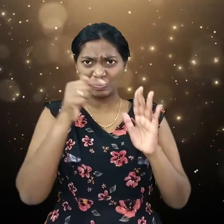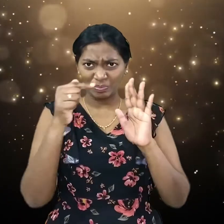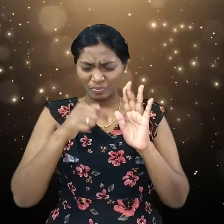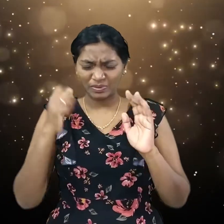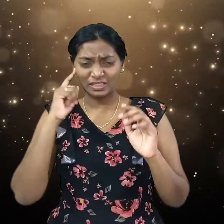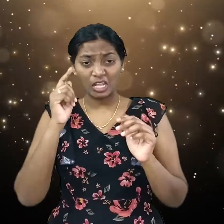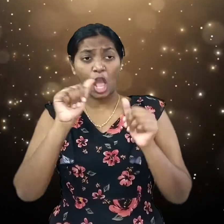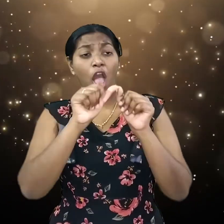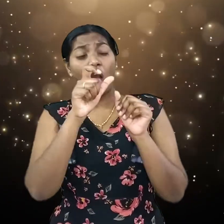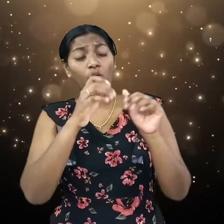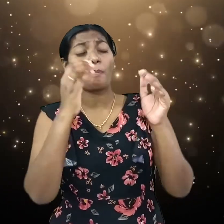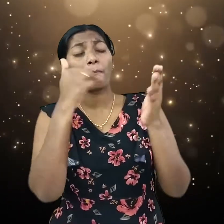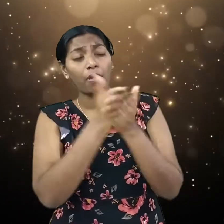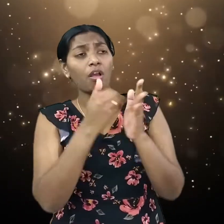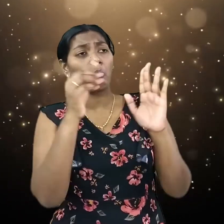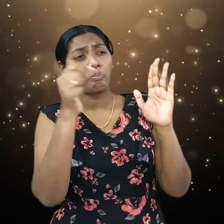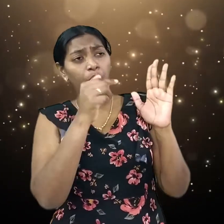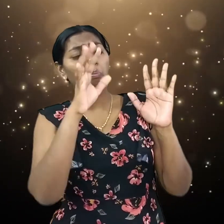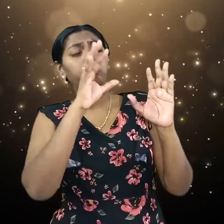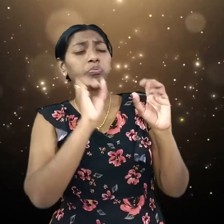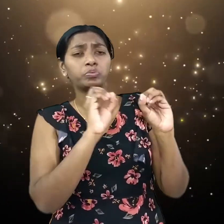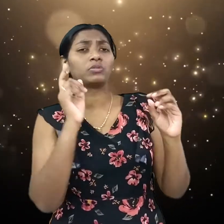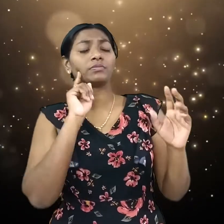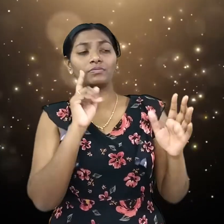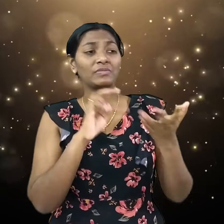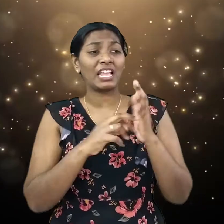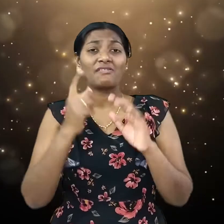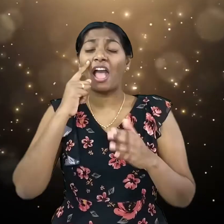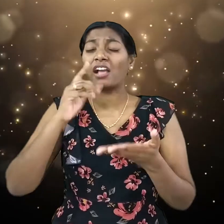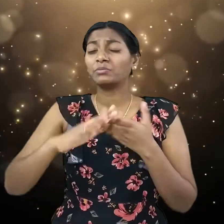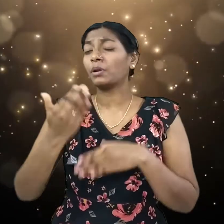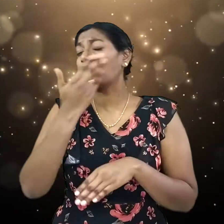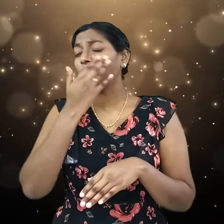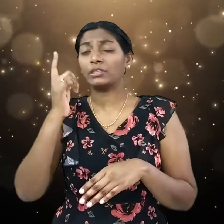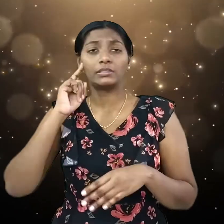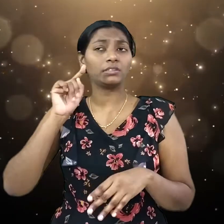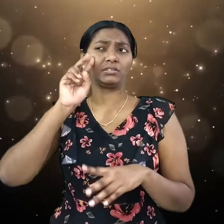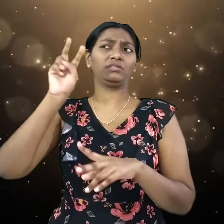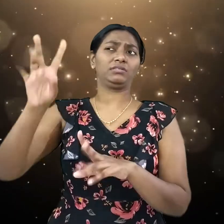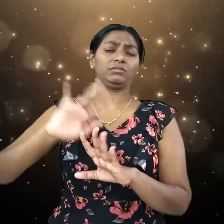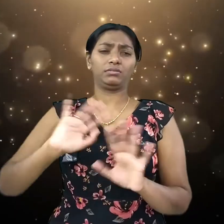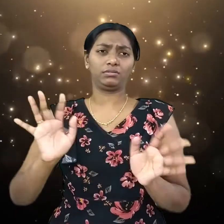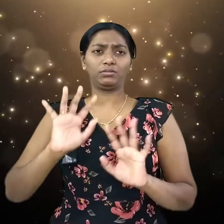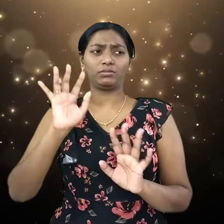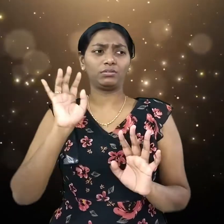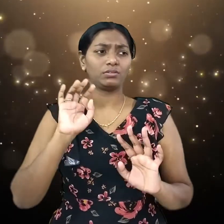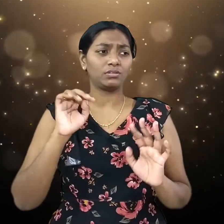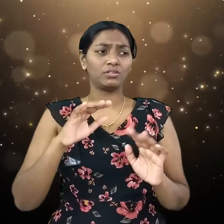अपनी कमियों को मत देखिए, अपने बैंक अकाउंट को मत देखिए, पति आपको मार रहा है उसको मत देखिए।